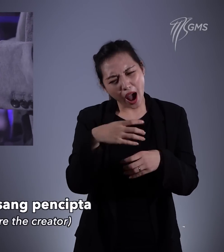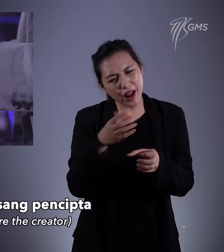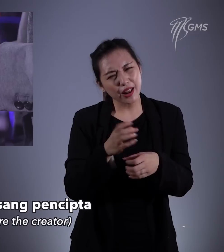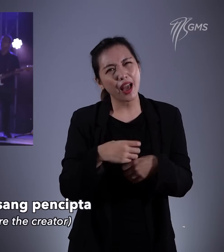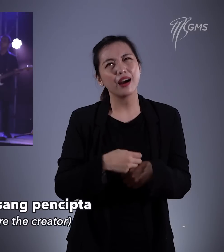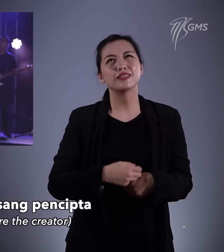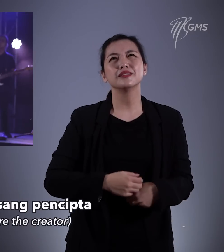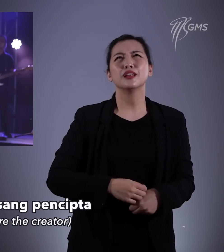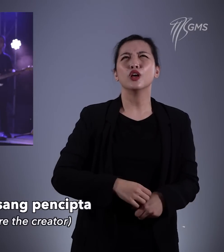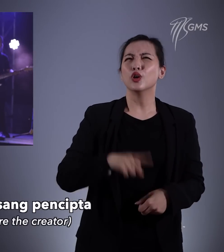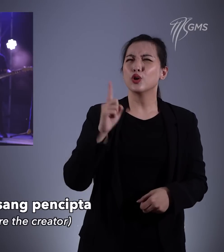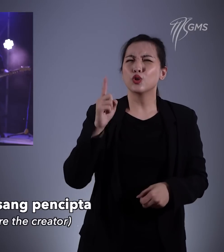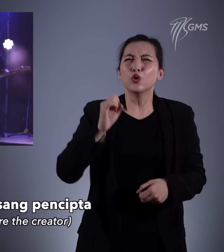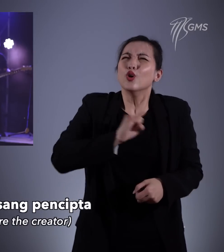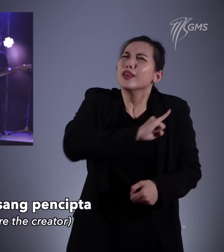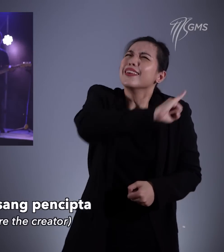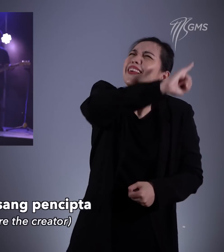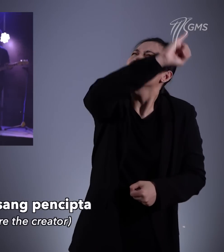karyamu tak